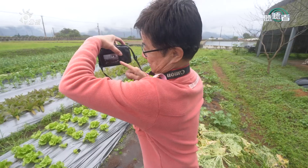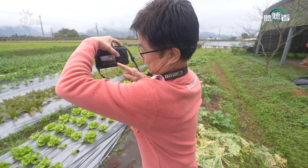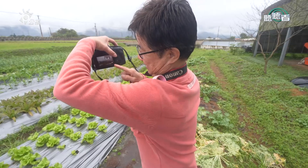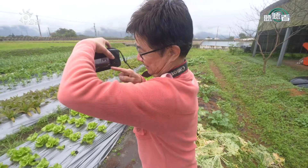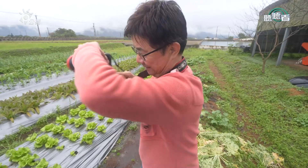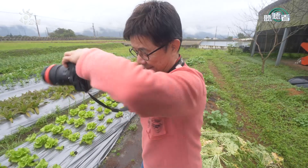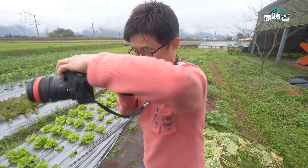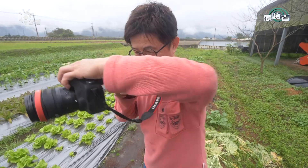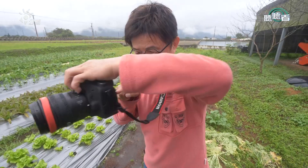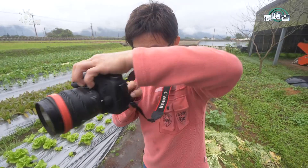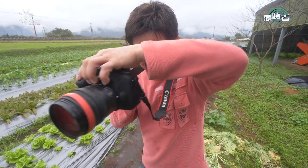哎。